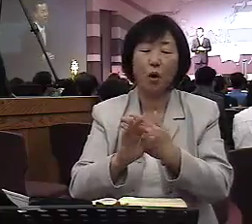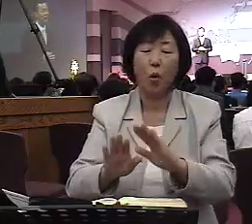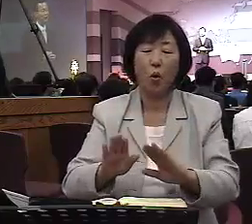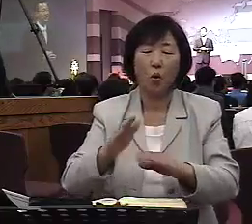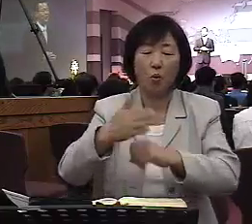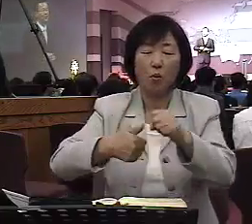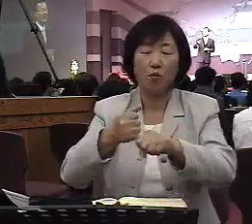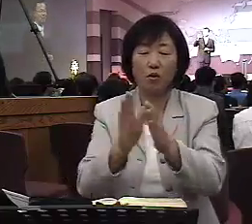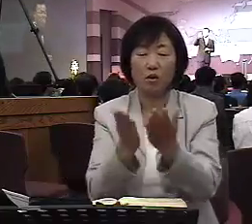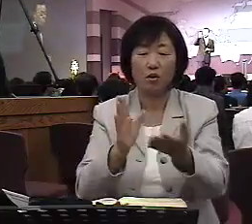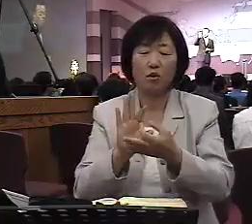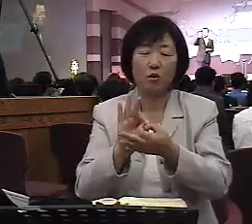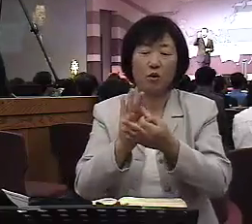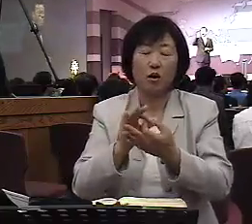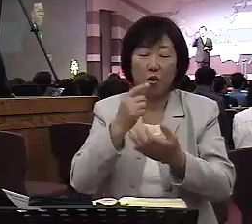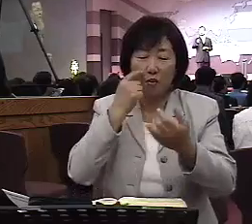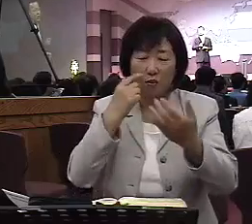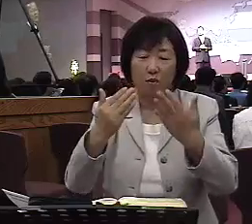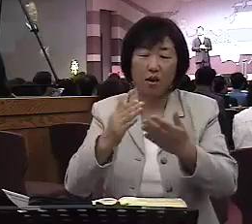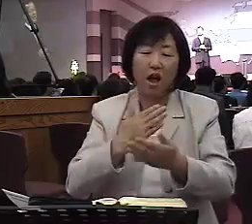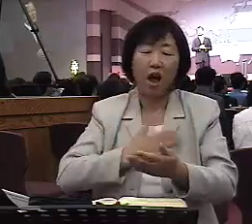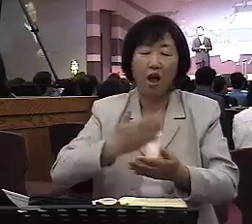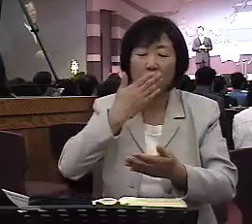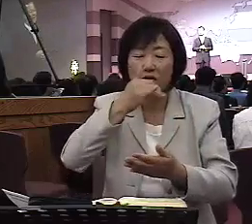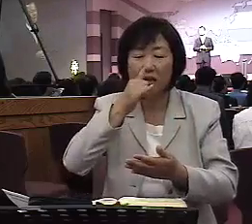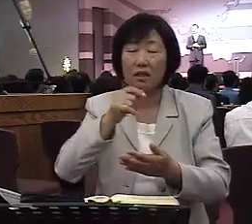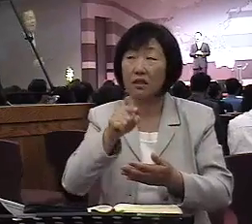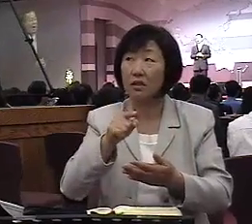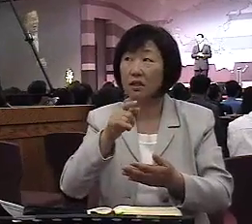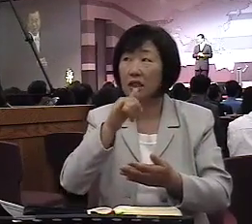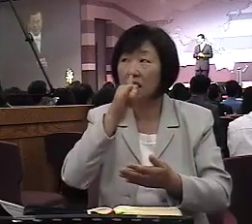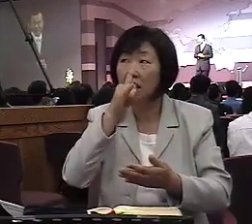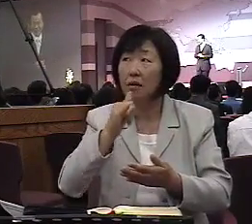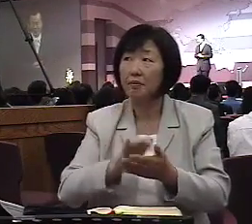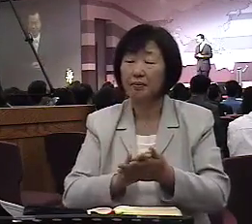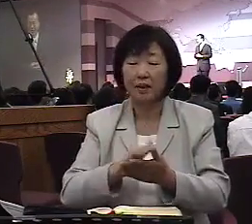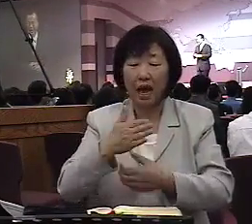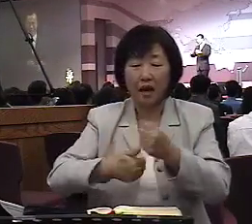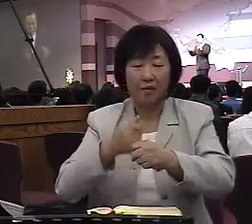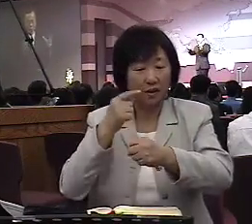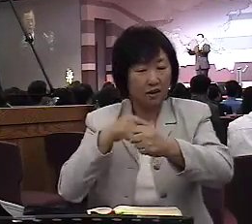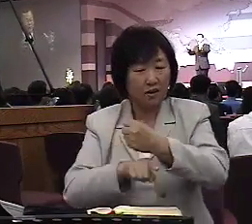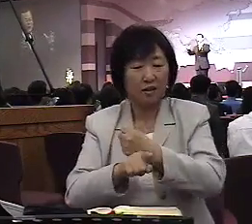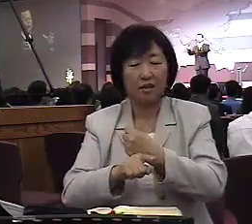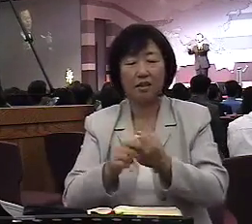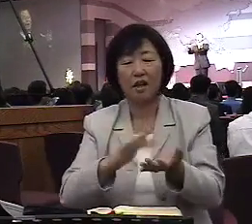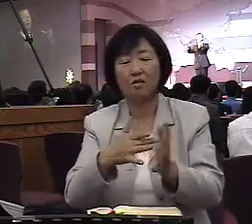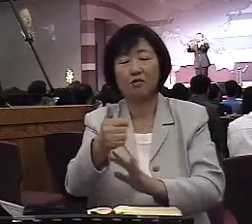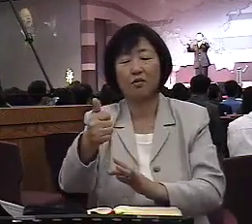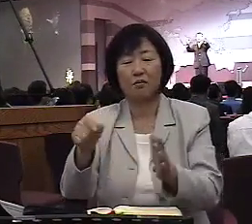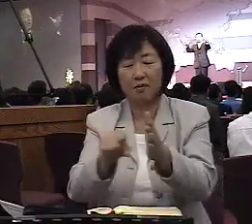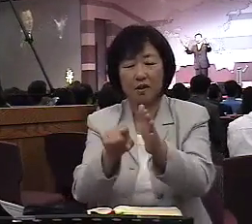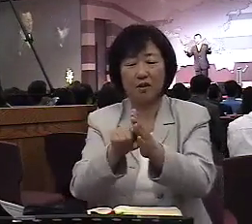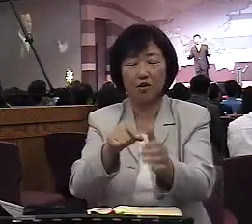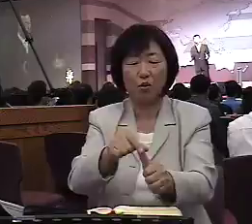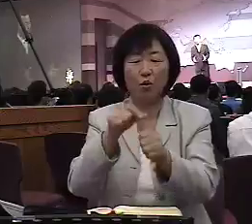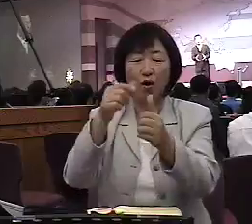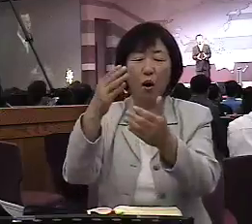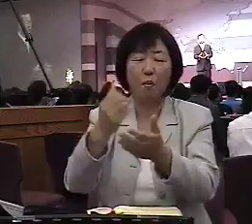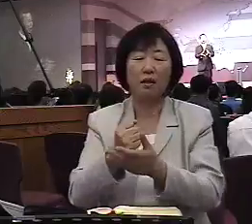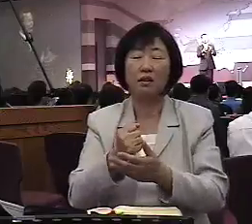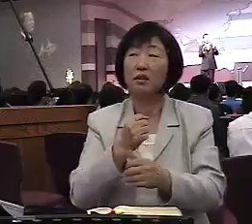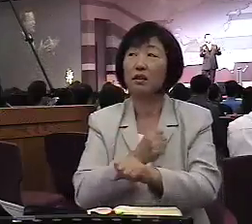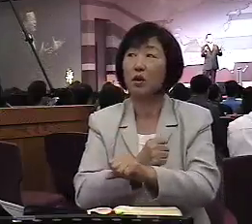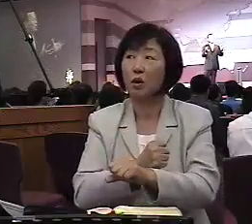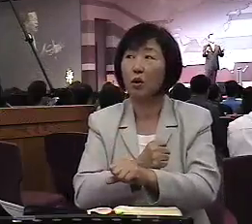오늘 본문을 통해서도 우리가 분명히 알 수 있는 게 있습니다. 하나님의 뜻은 예수님을 믿어 우리가 구원을 받는